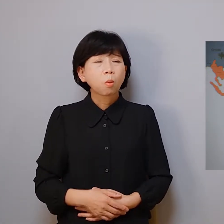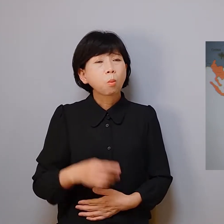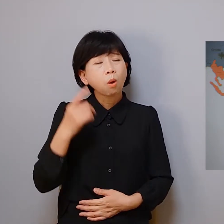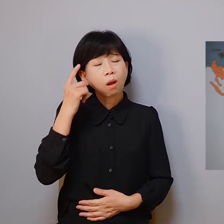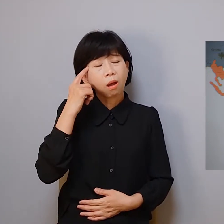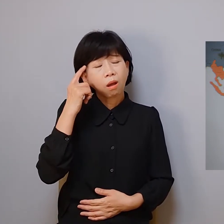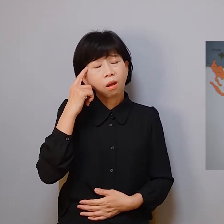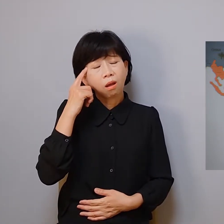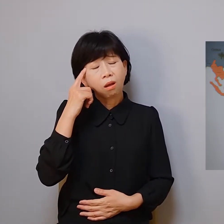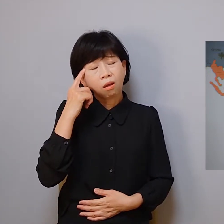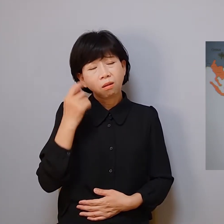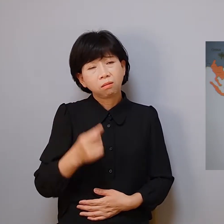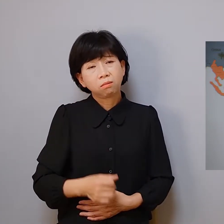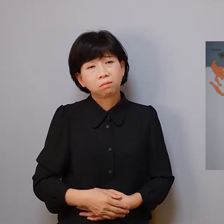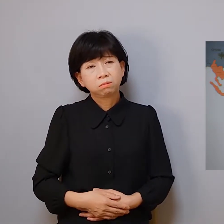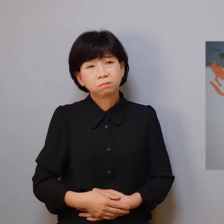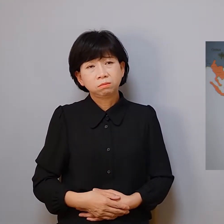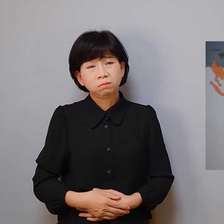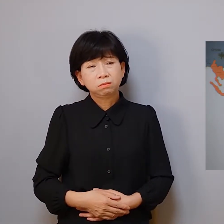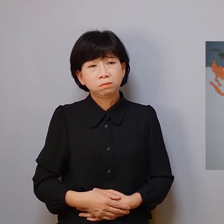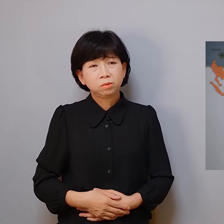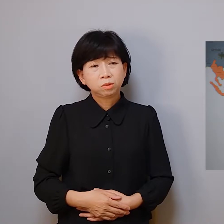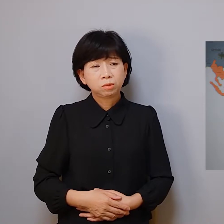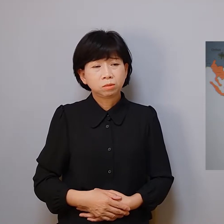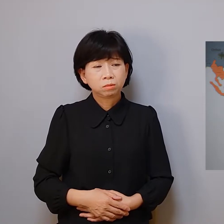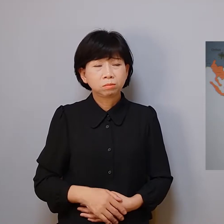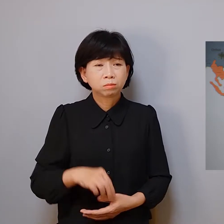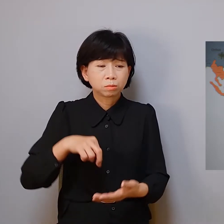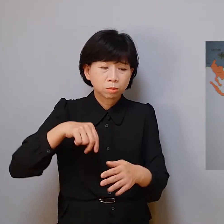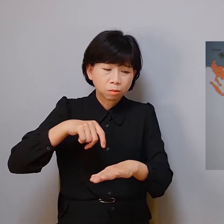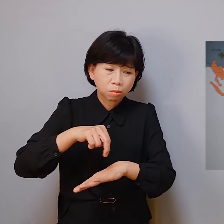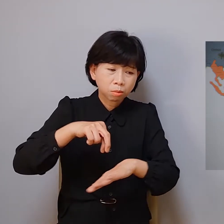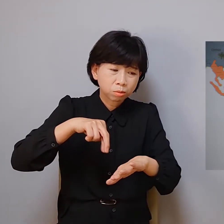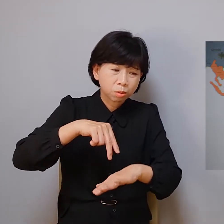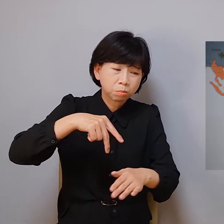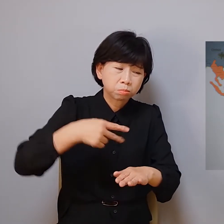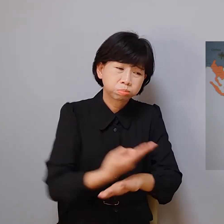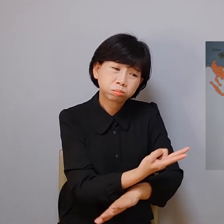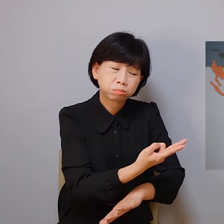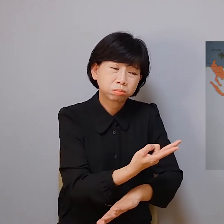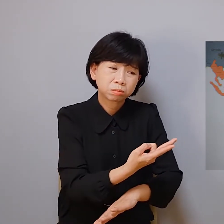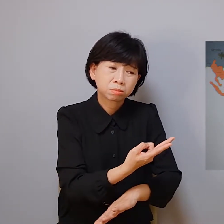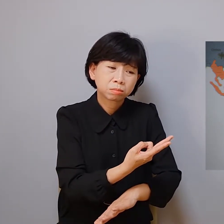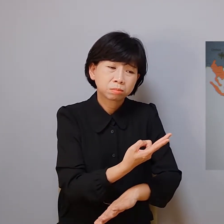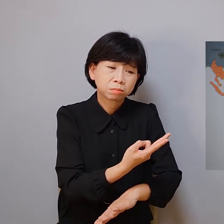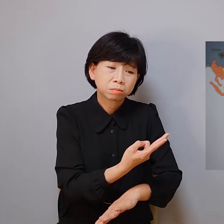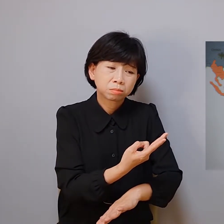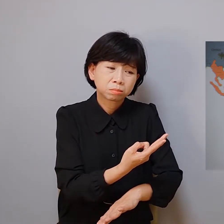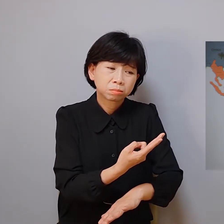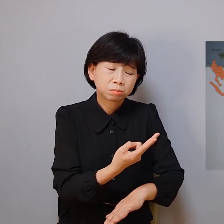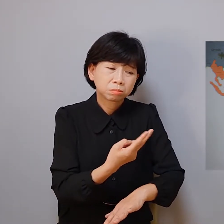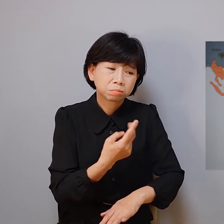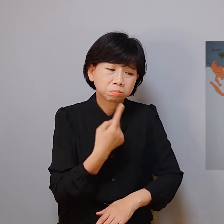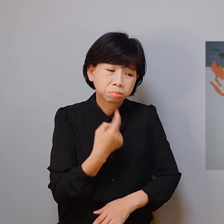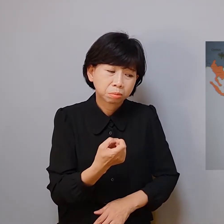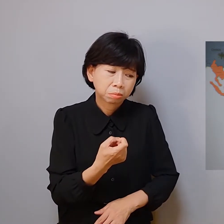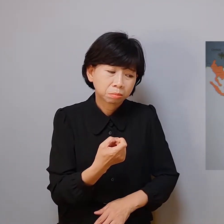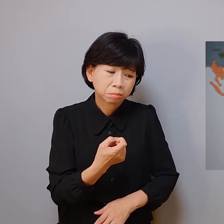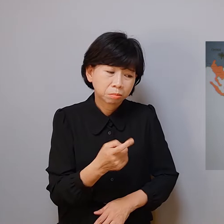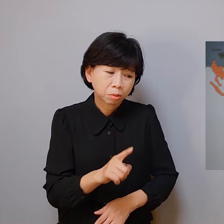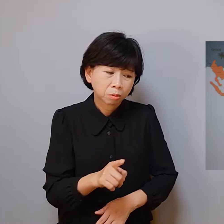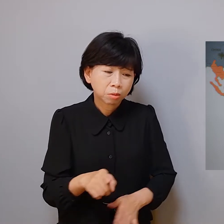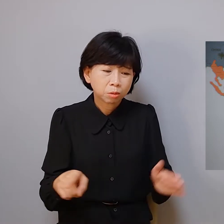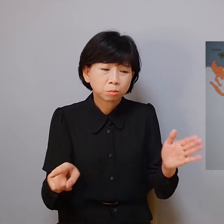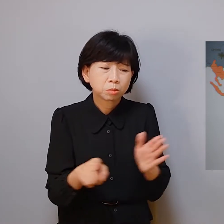이렇게 되었을까 하는 거죠. 넘어질 뻔했다, 미끄러질 뻔했다, 이 말씀을 믿을